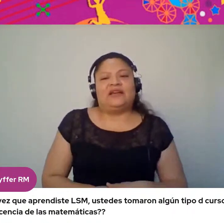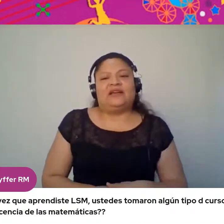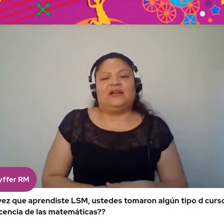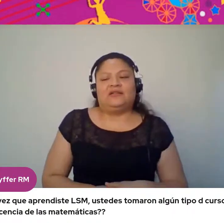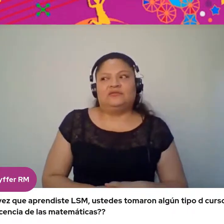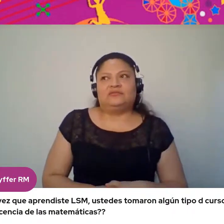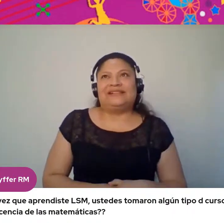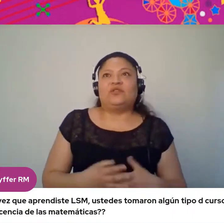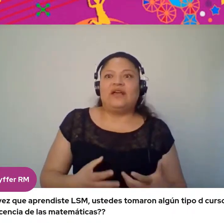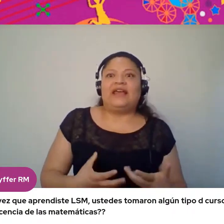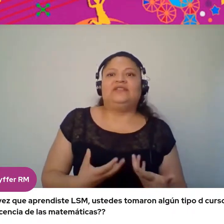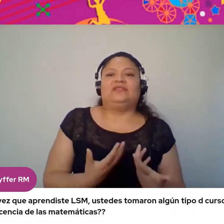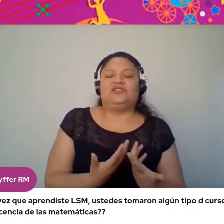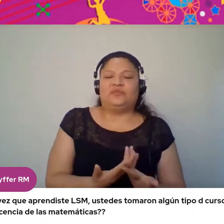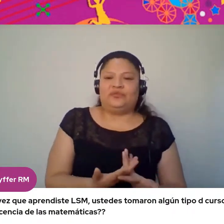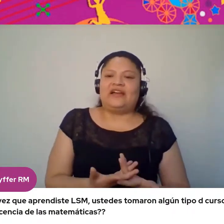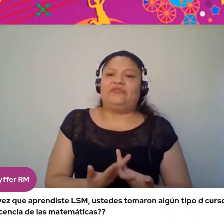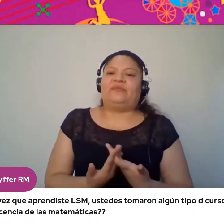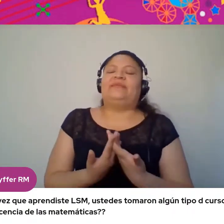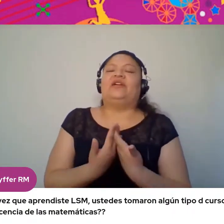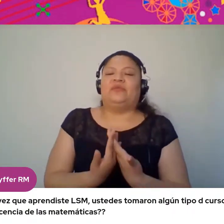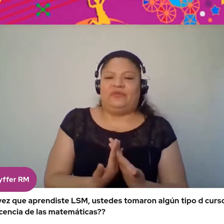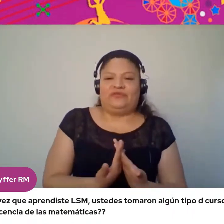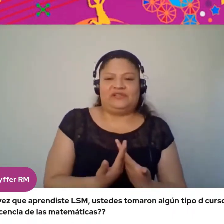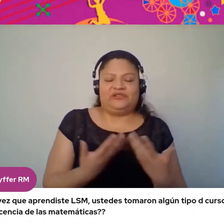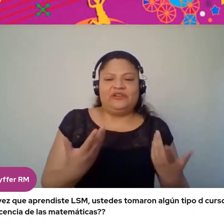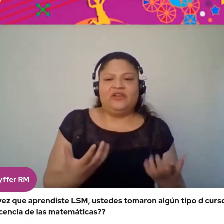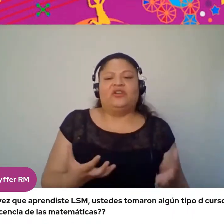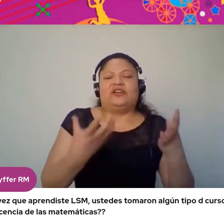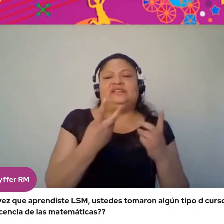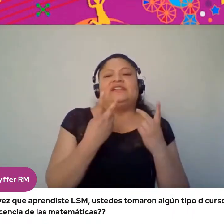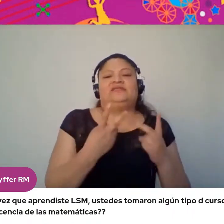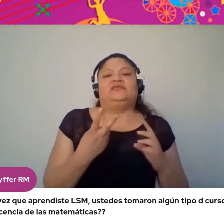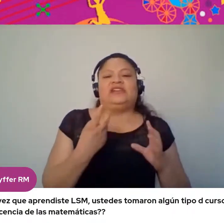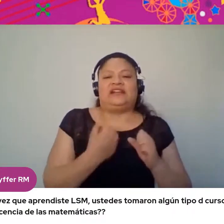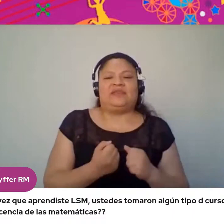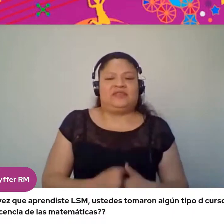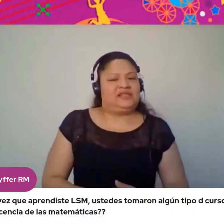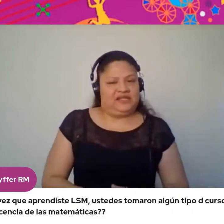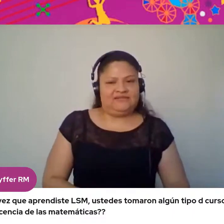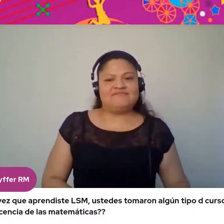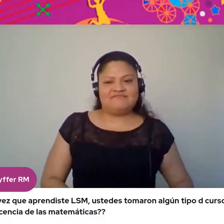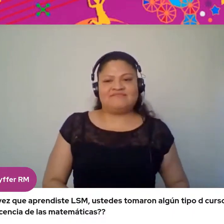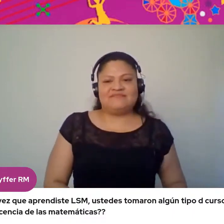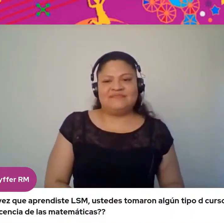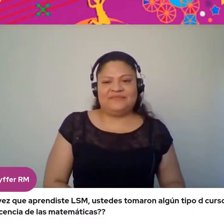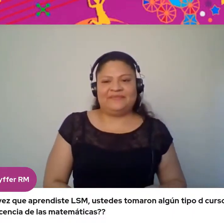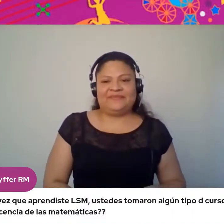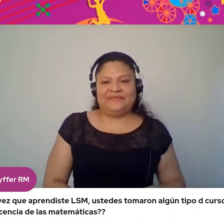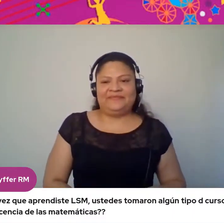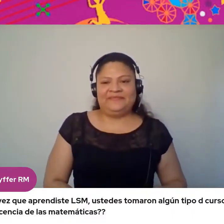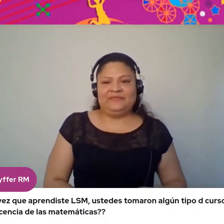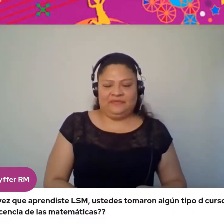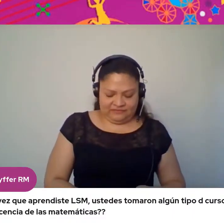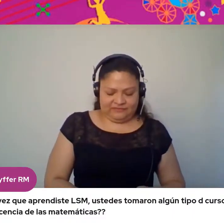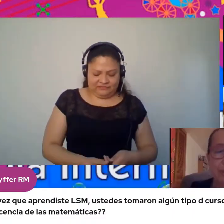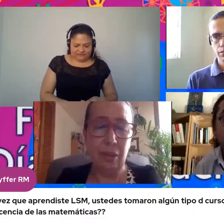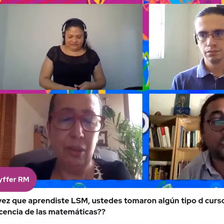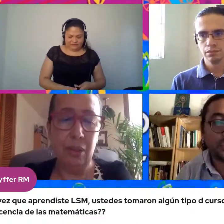tal una escuela donde yo pudiera formarme como profesor con estas dos herramientas.